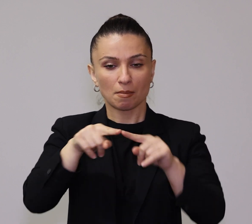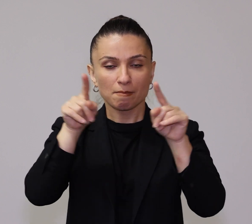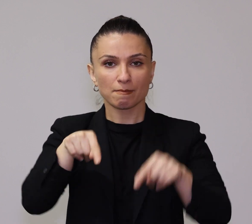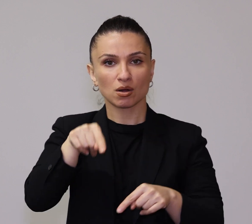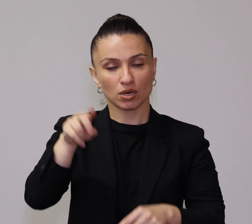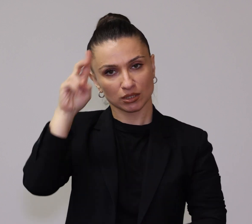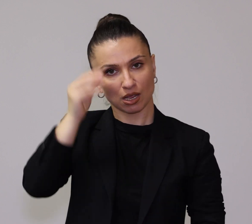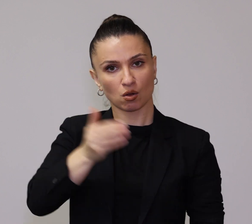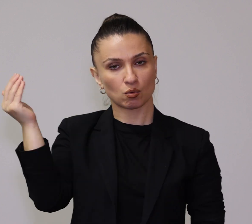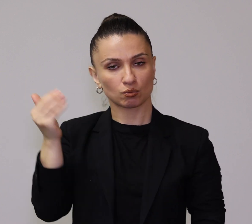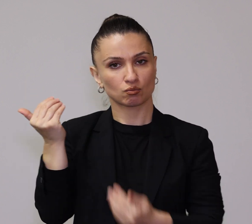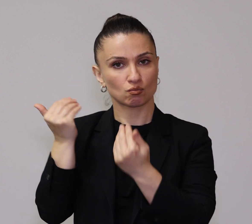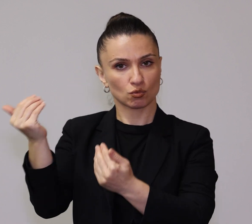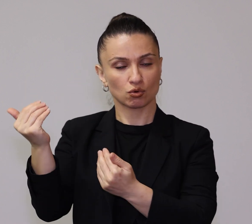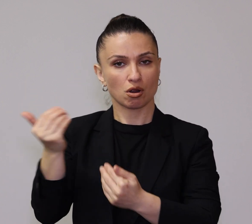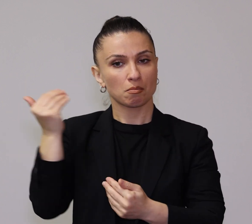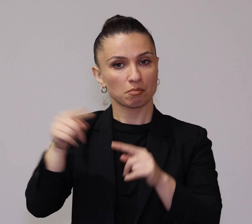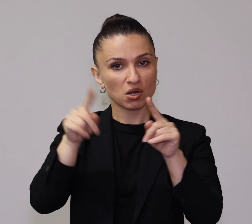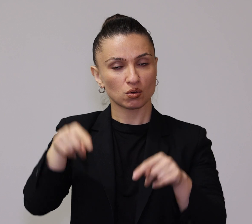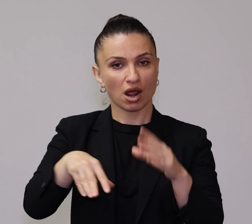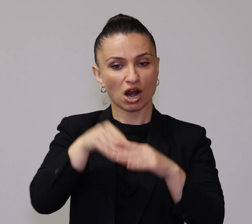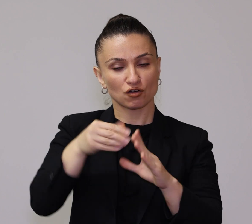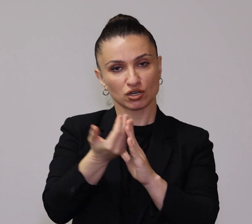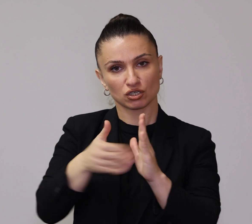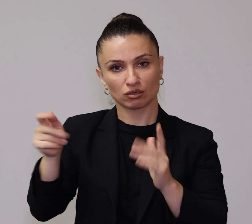ბიულეტენის სახელმწიფო საკუთრება და მისი კენჭისყრის შენობიდან